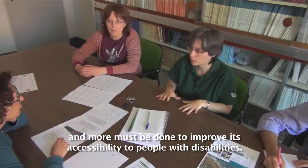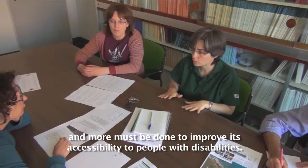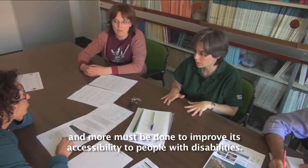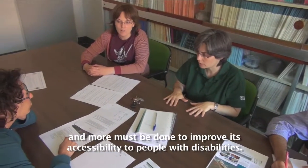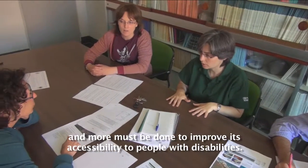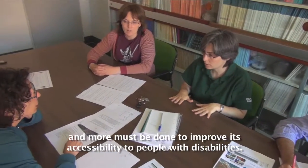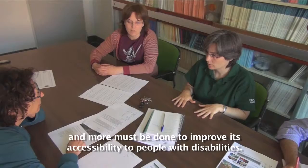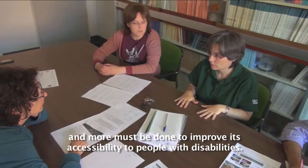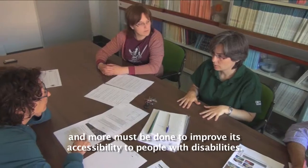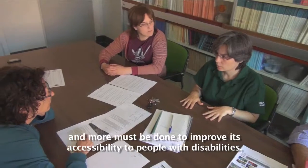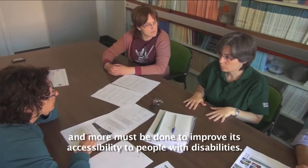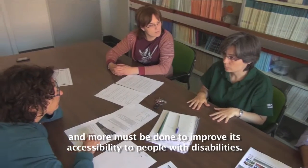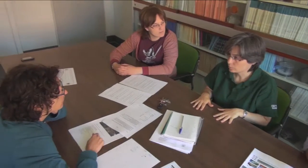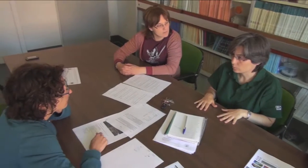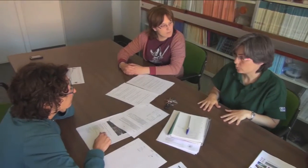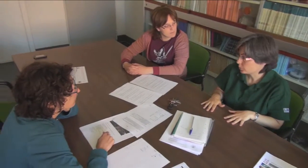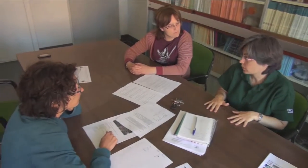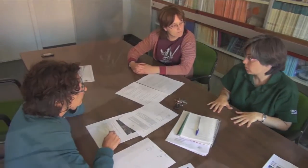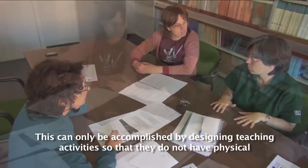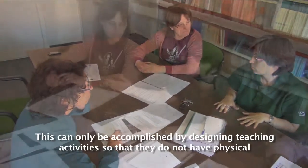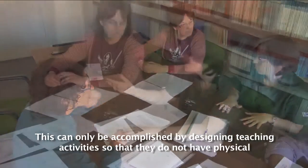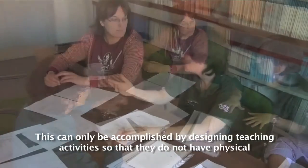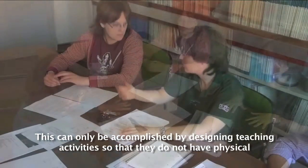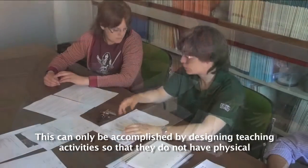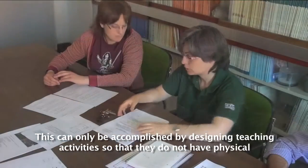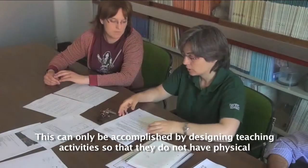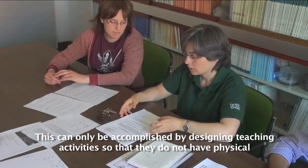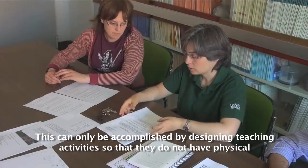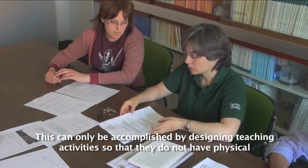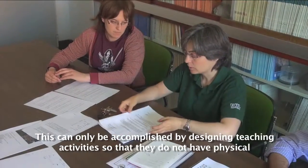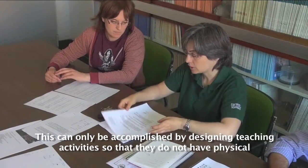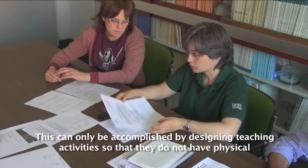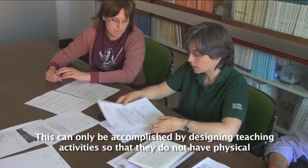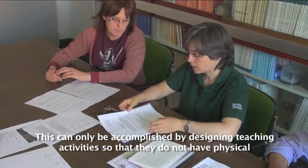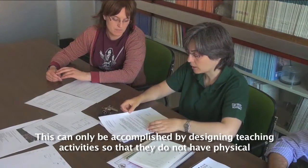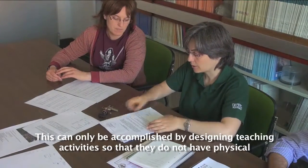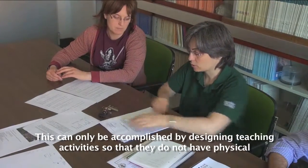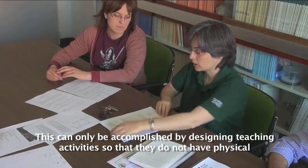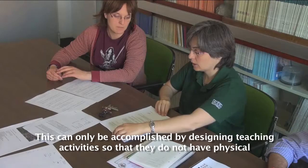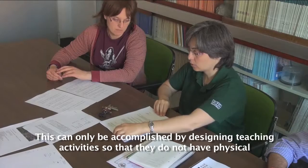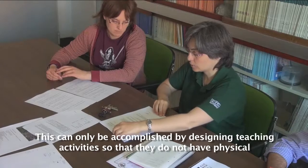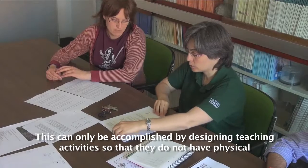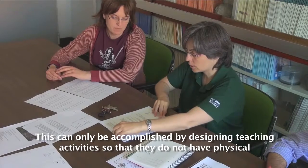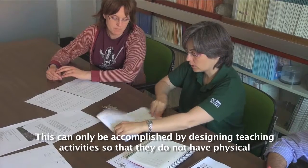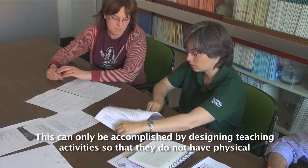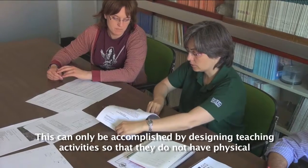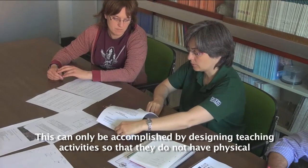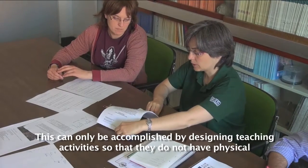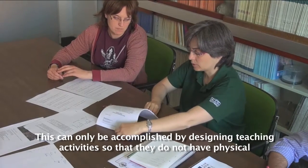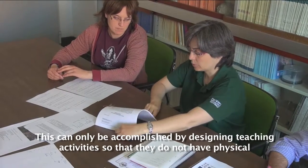puedan disfrutarlo en igualdad. Esto solo se puede conseguir diseñando las actividades de divulgación de manera que